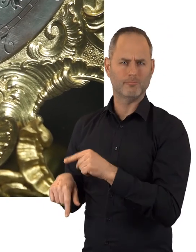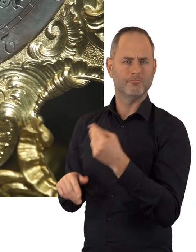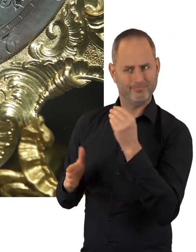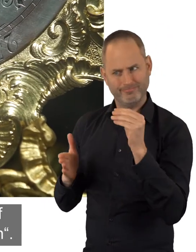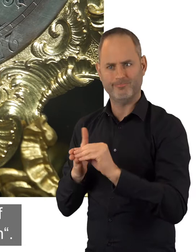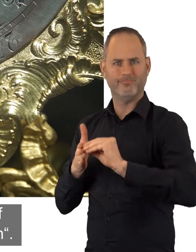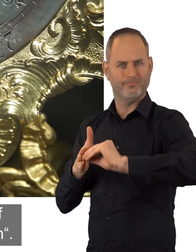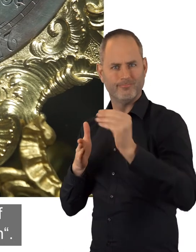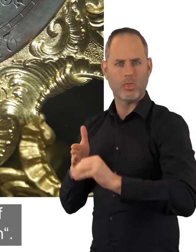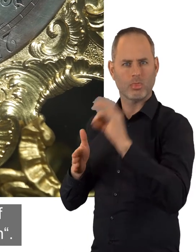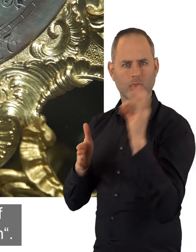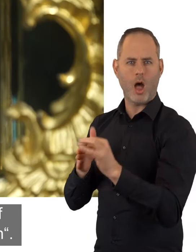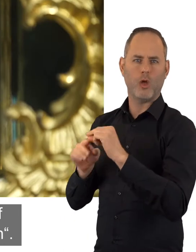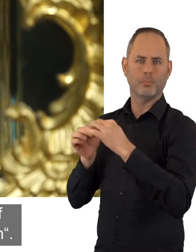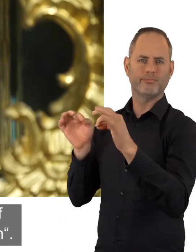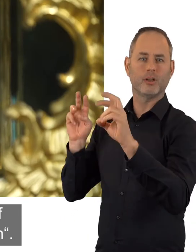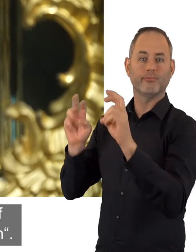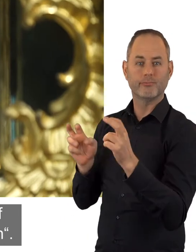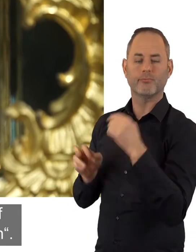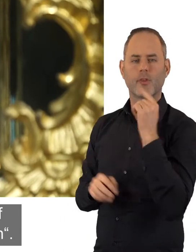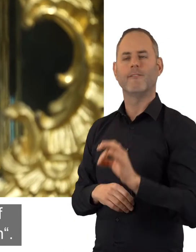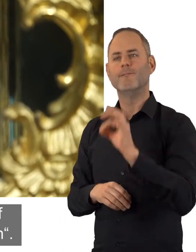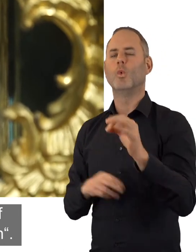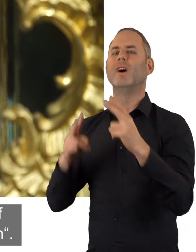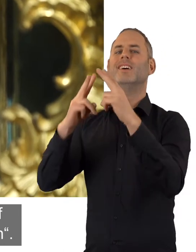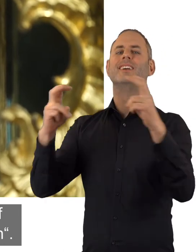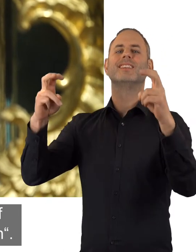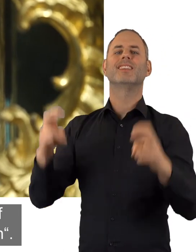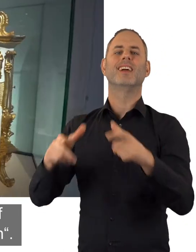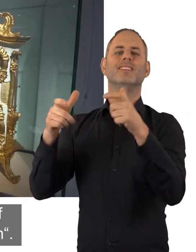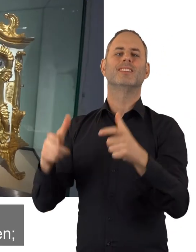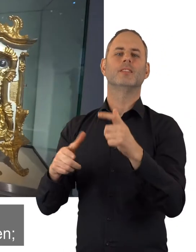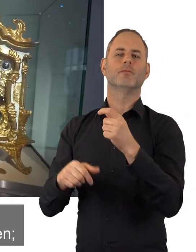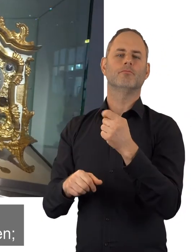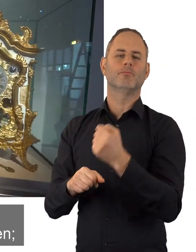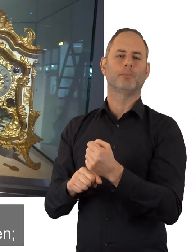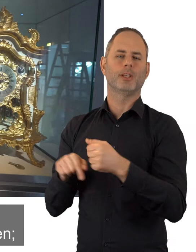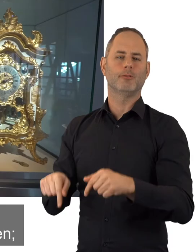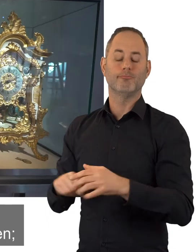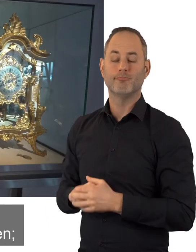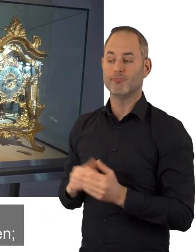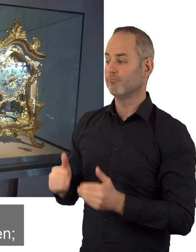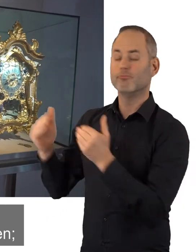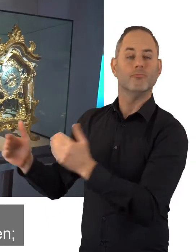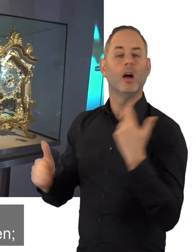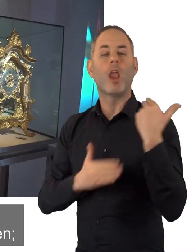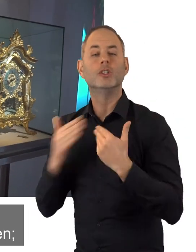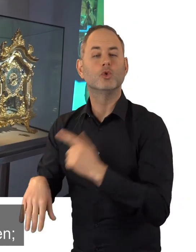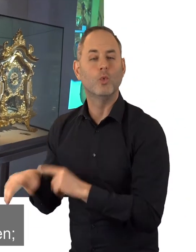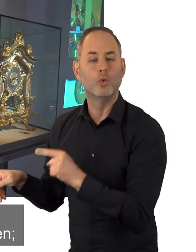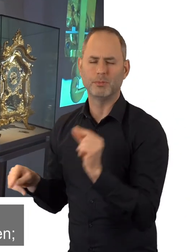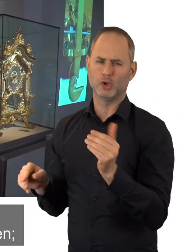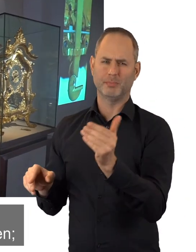datiert und es steht auch drauf für die Residenz Kempten. Die klassizistische Uhr ist später